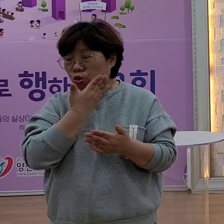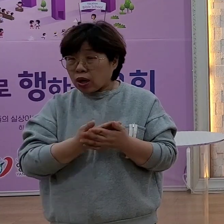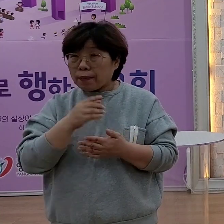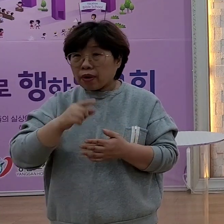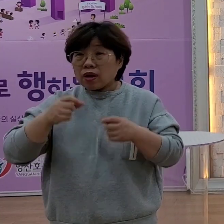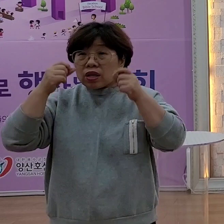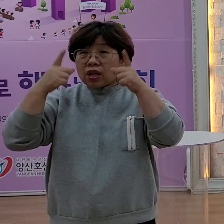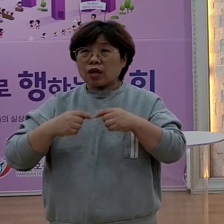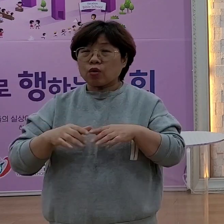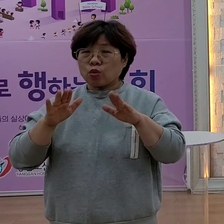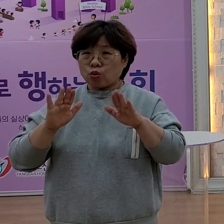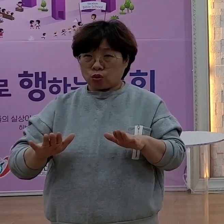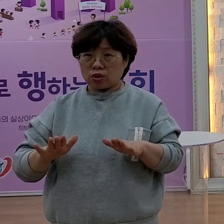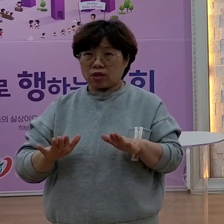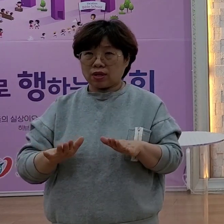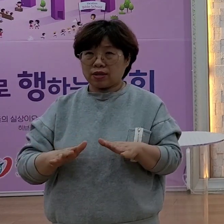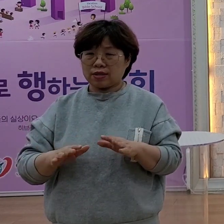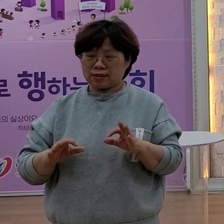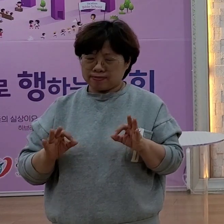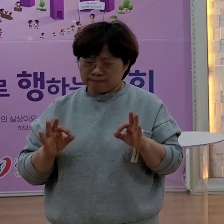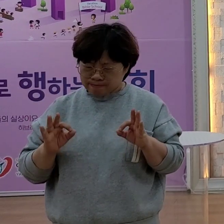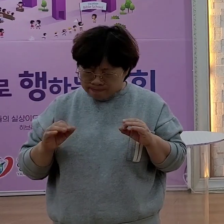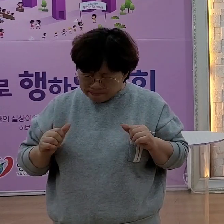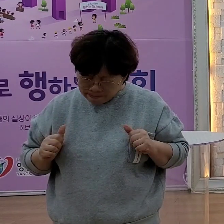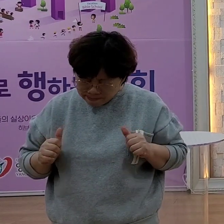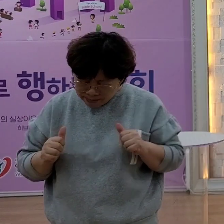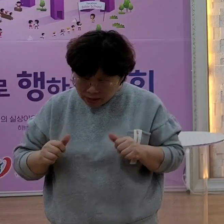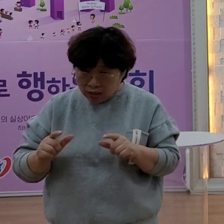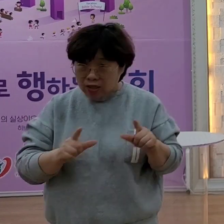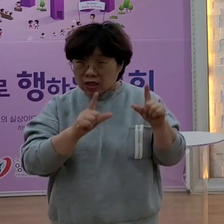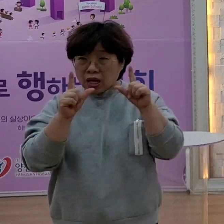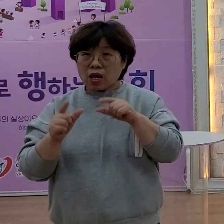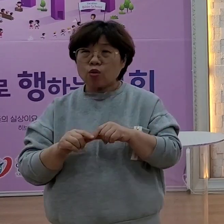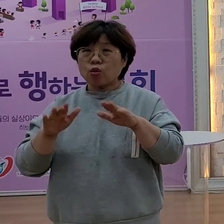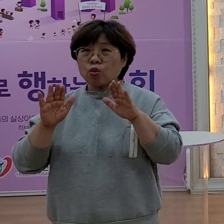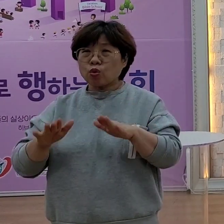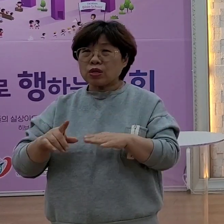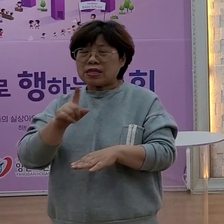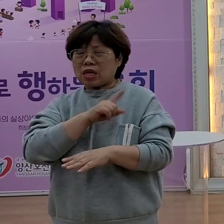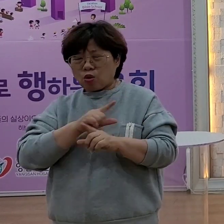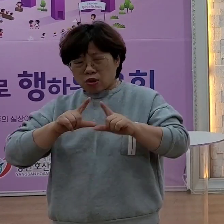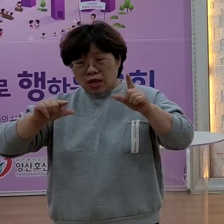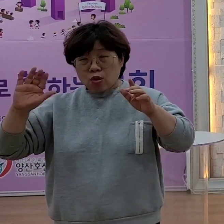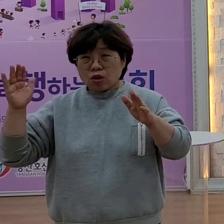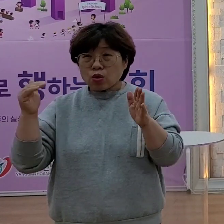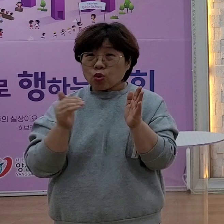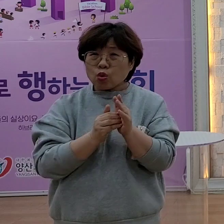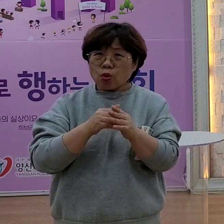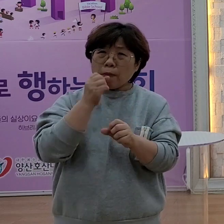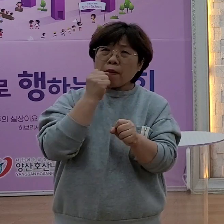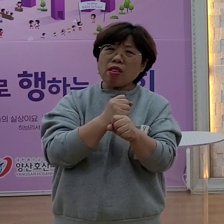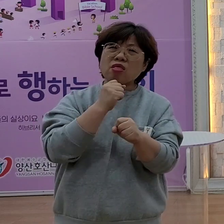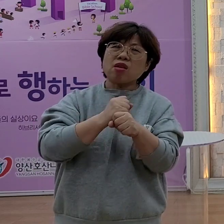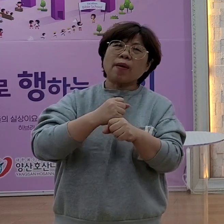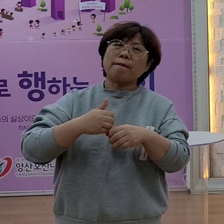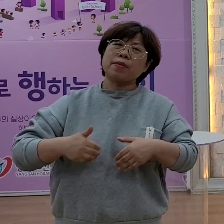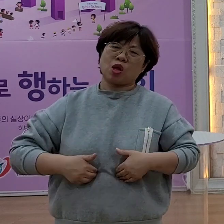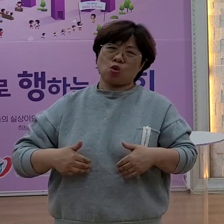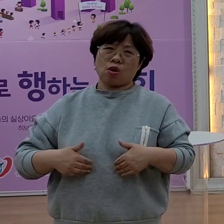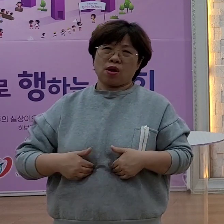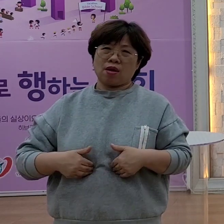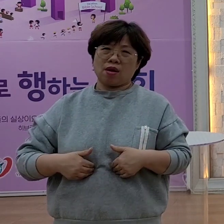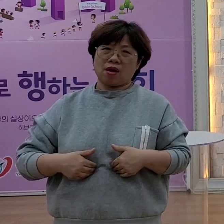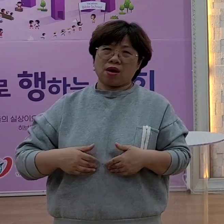알아서 오늘을 최선을 다해 살고 오늘을 최고의 날이 되도록 만들어가는 여러분 그런